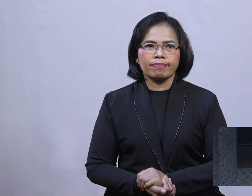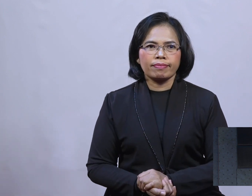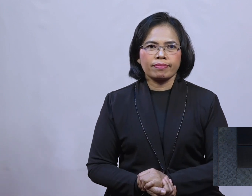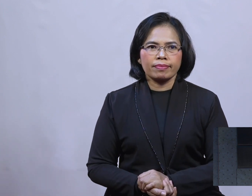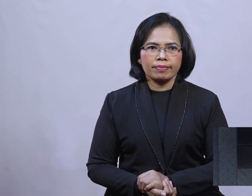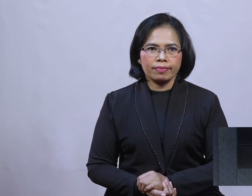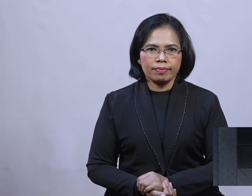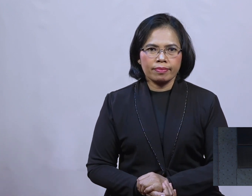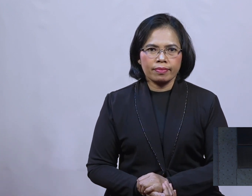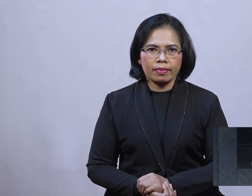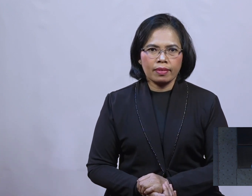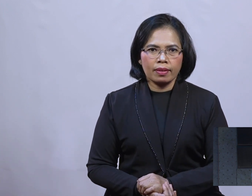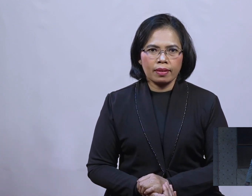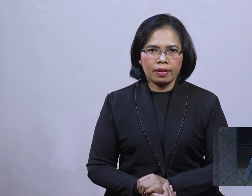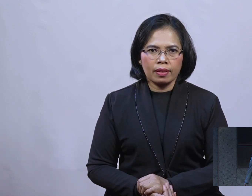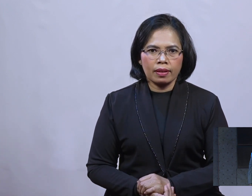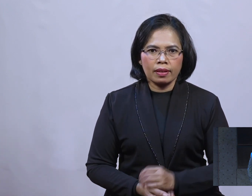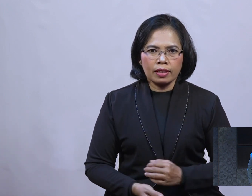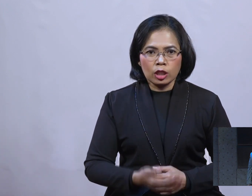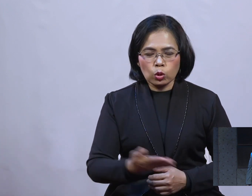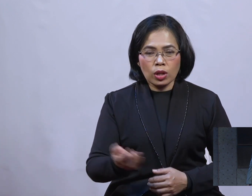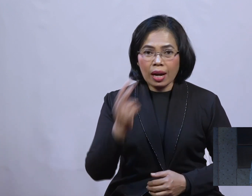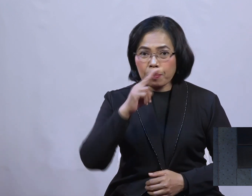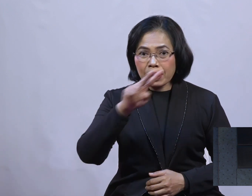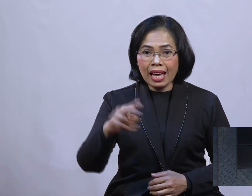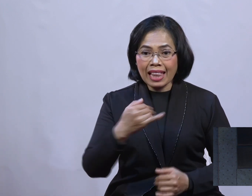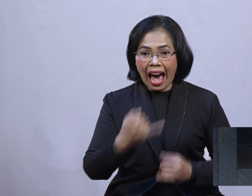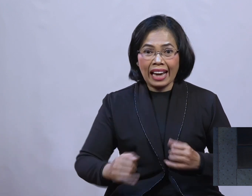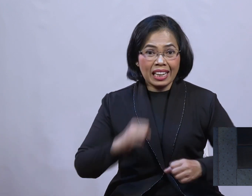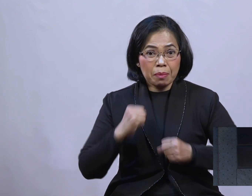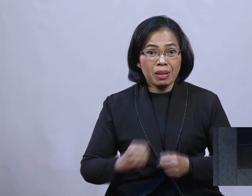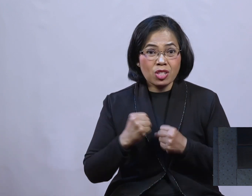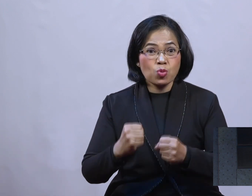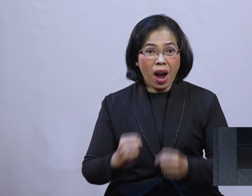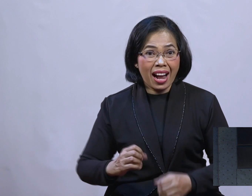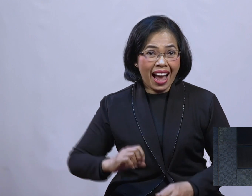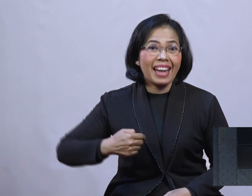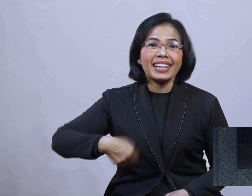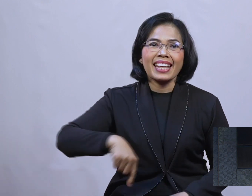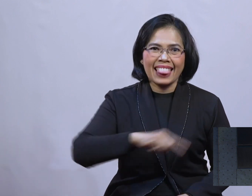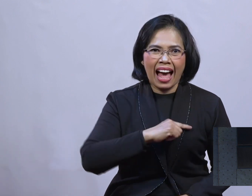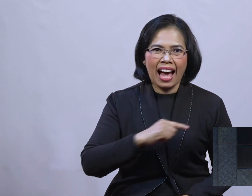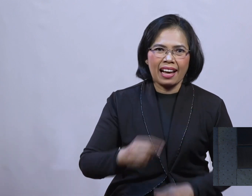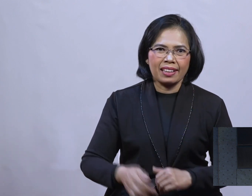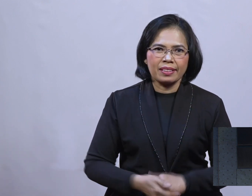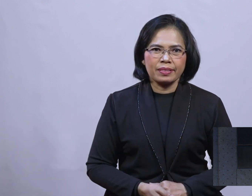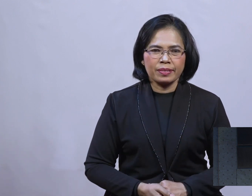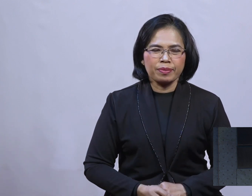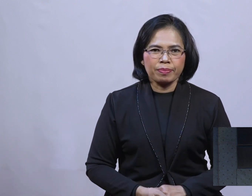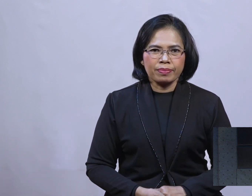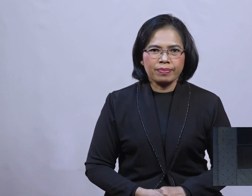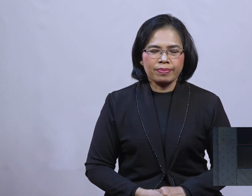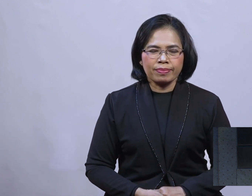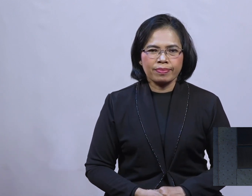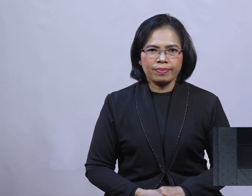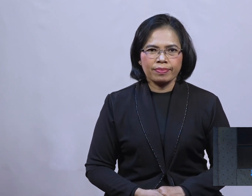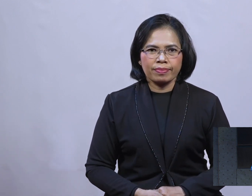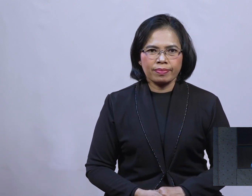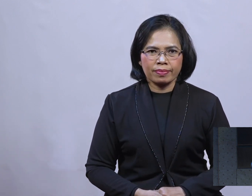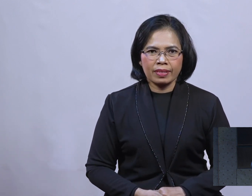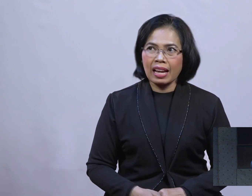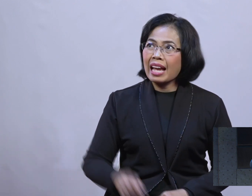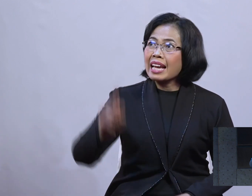Hai gagal bukan akhir dari perjuangan knut account at Second Chance Coast